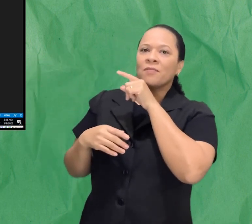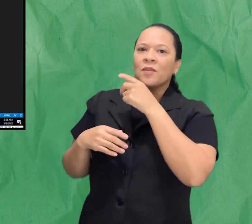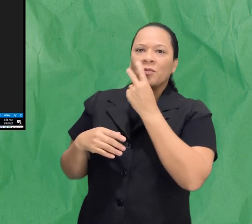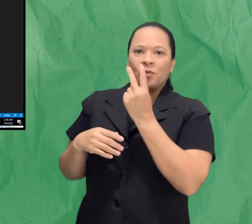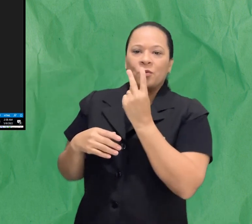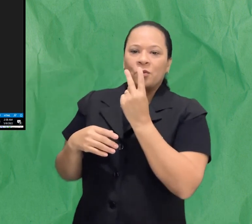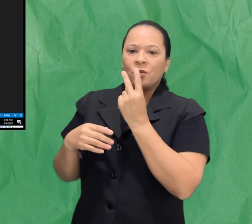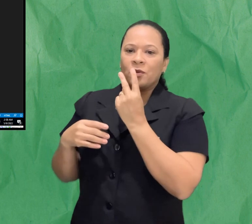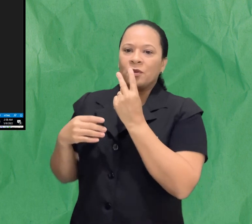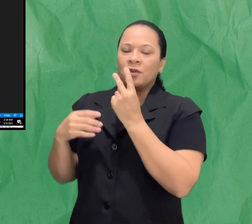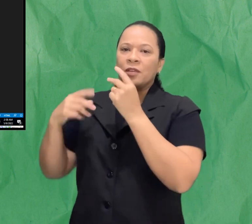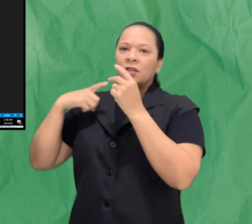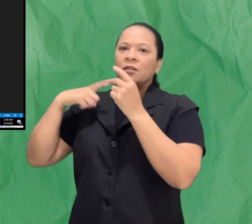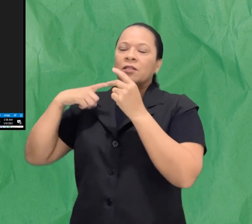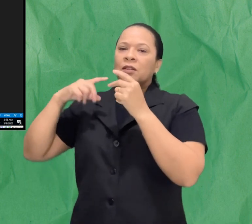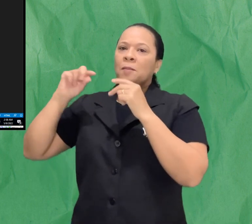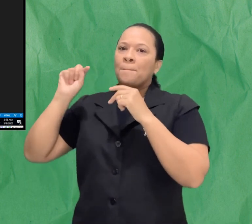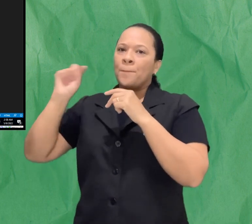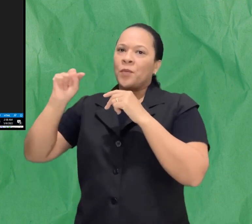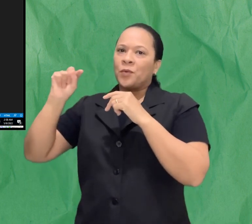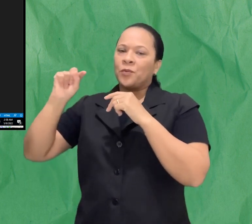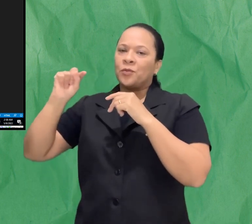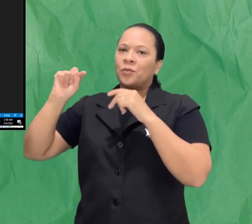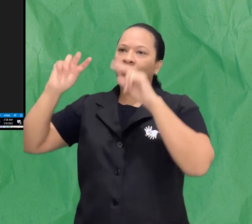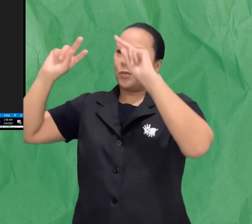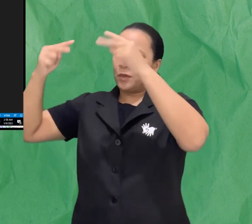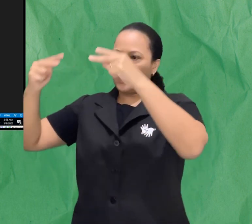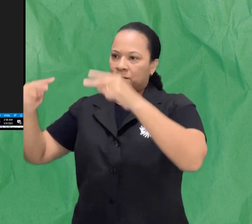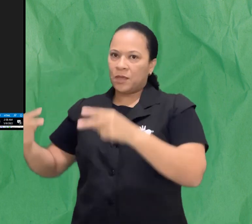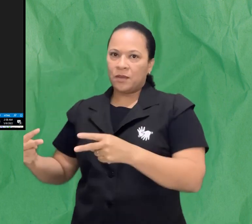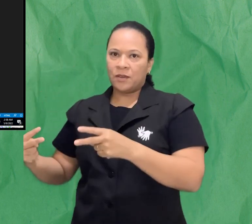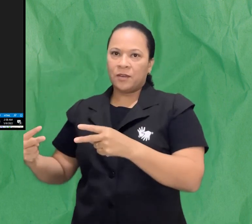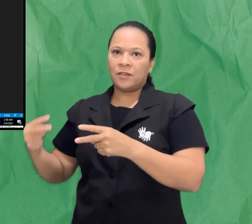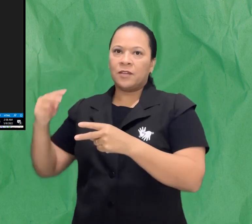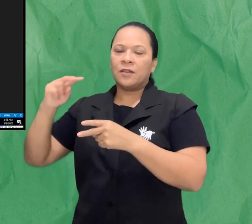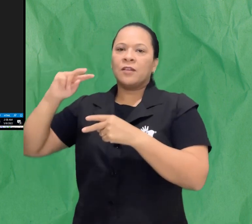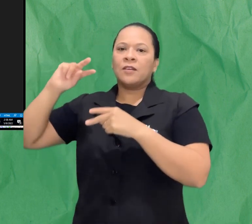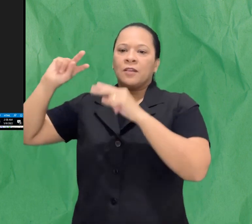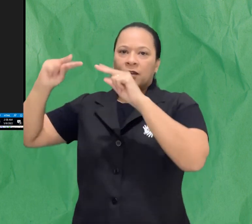coloco a extensão, por exemplo, .html, e apareceu aqui também.